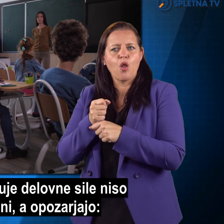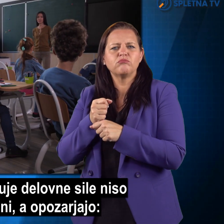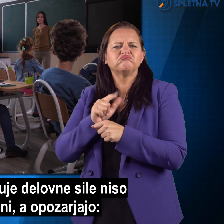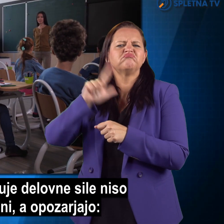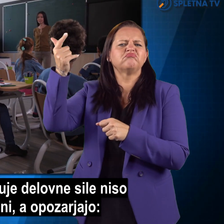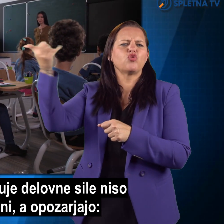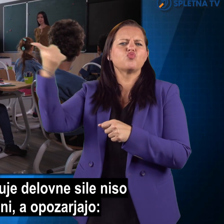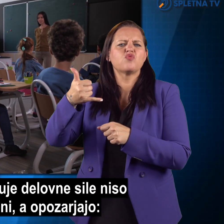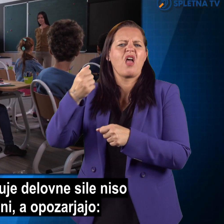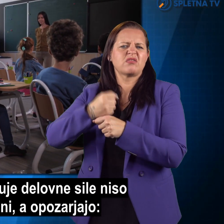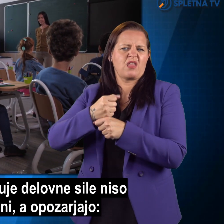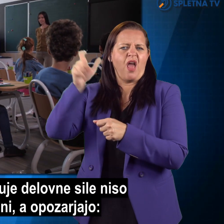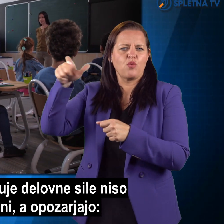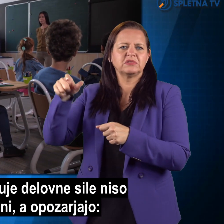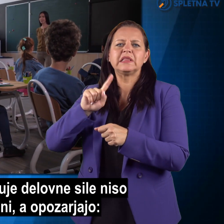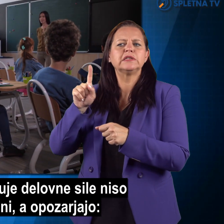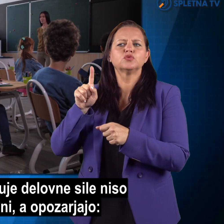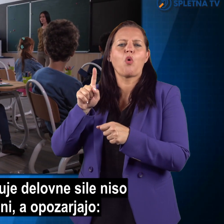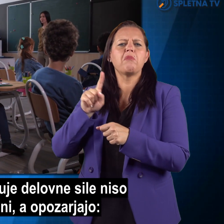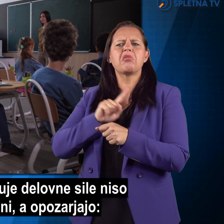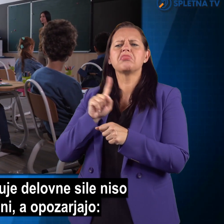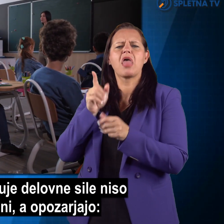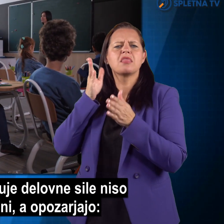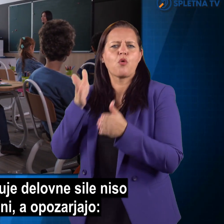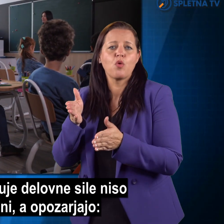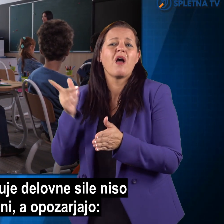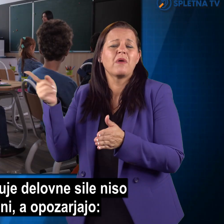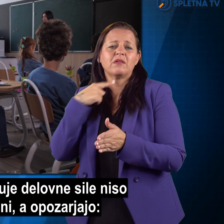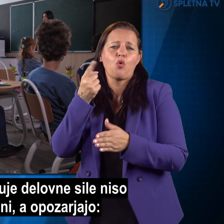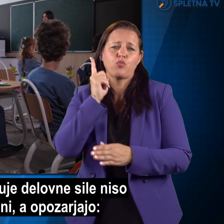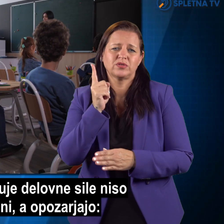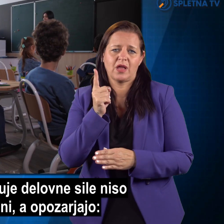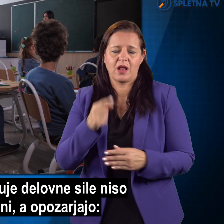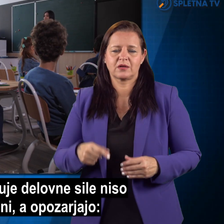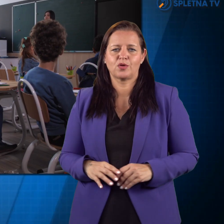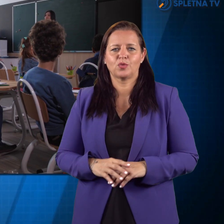tuje delovne sile niso nenaklonjeni, a opozarjajo.